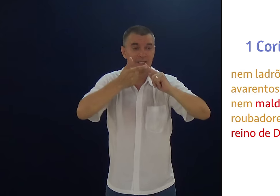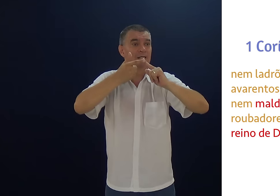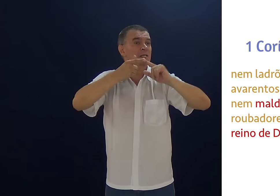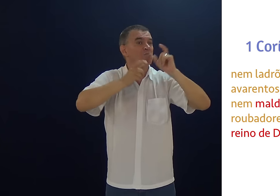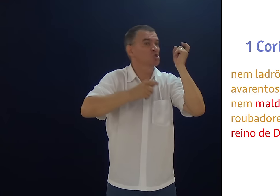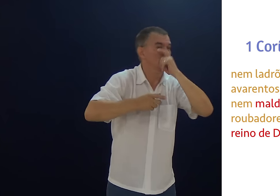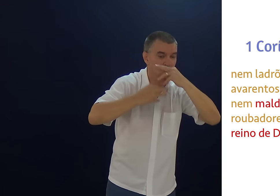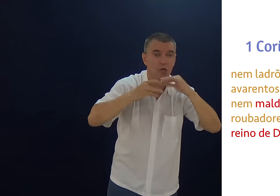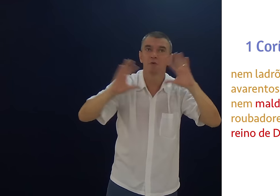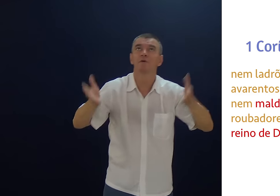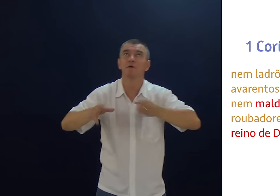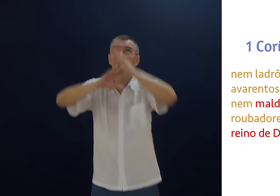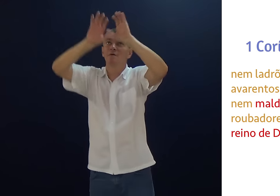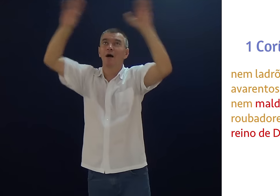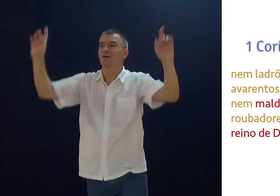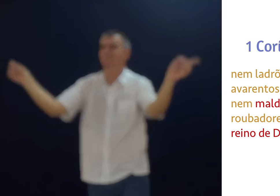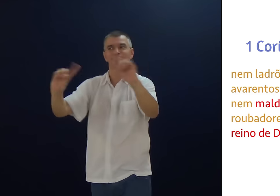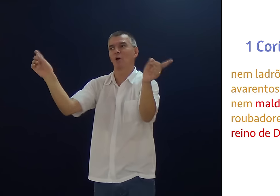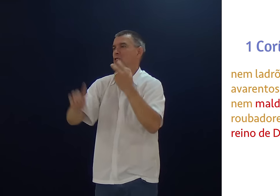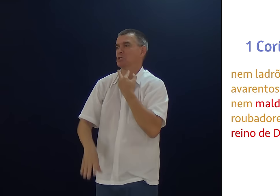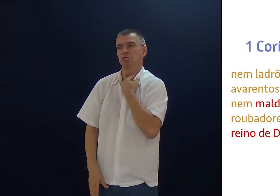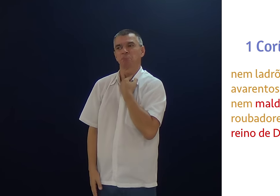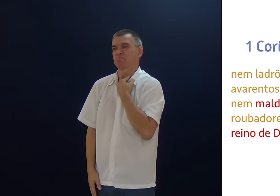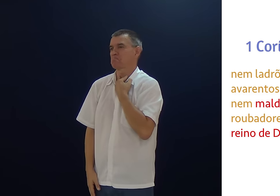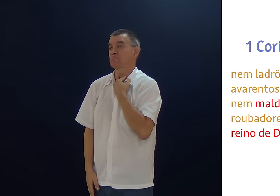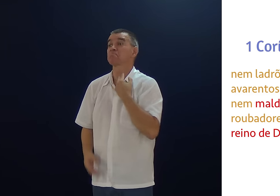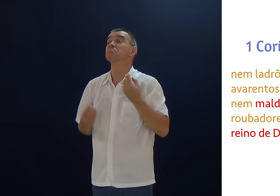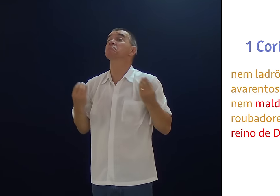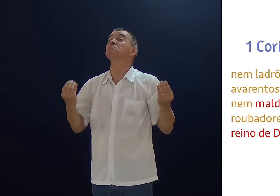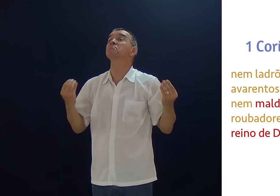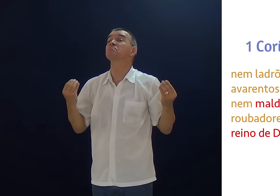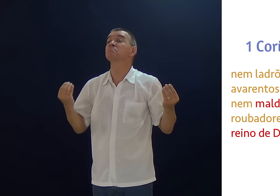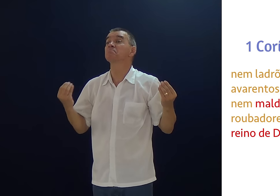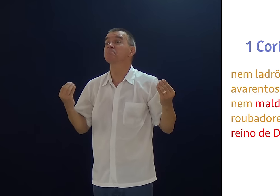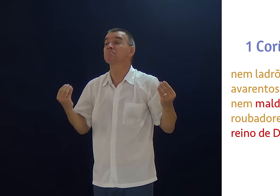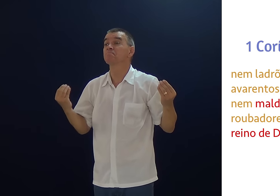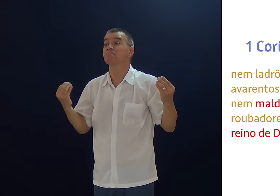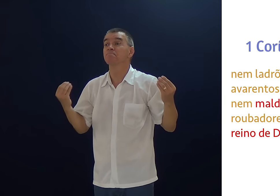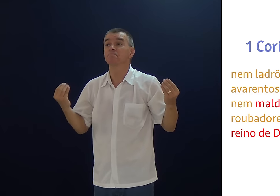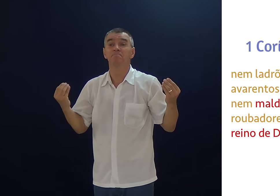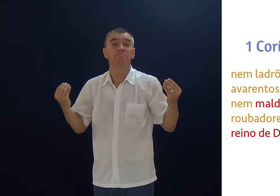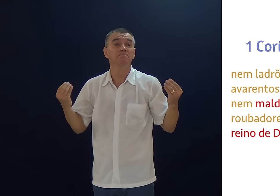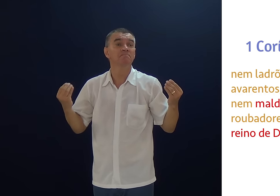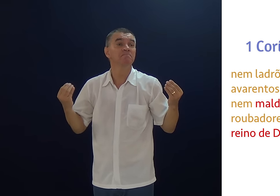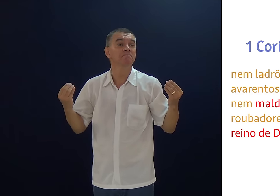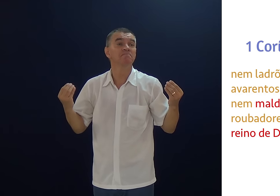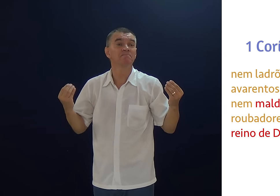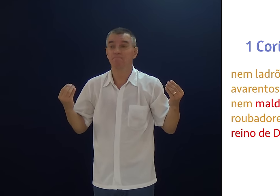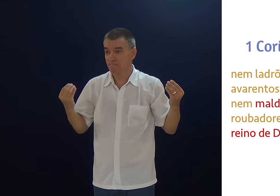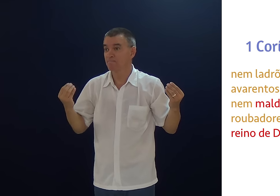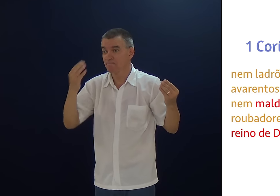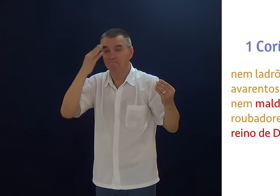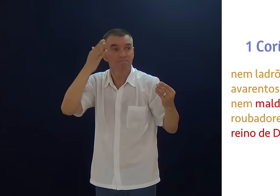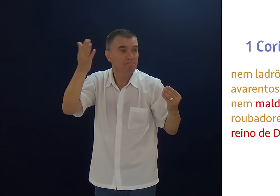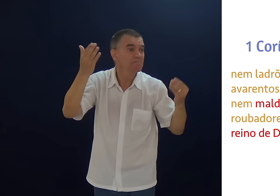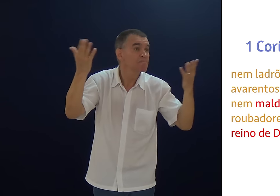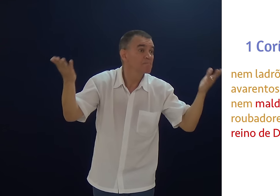Deus a fofoca a mentira o mentiroso fofoqueiro ladrão corrupto não vai pro céu